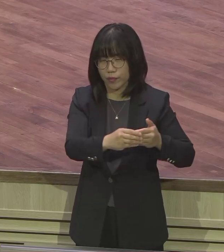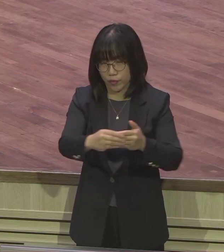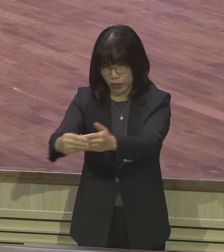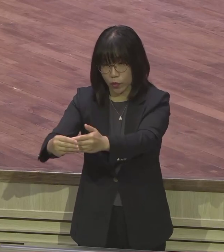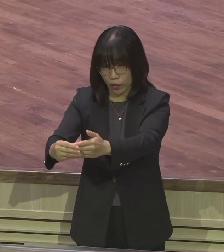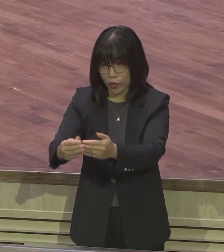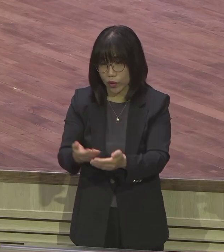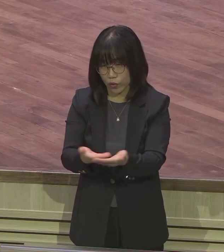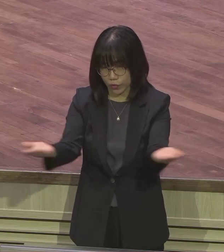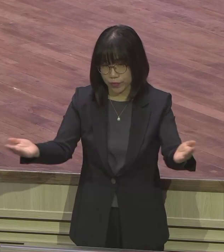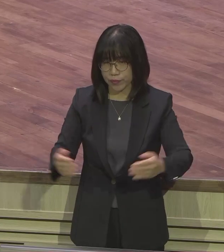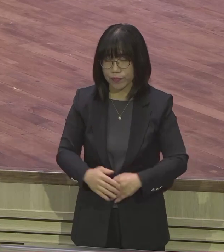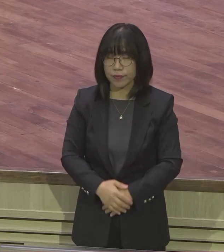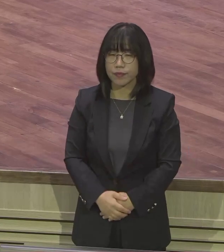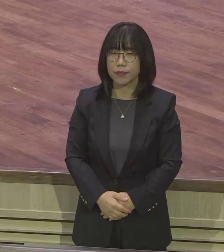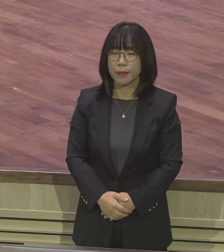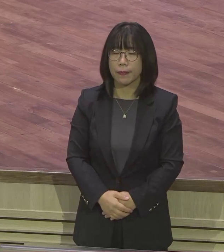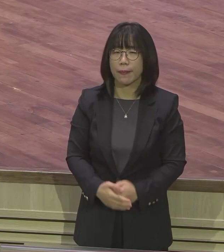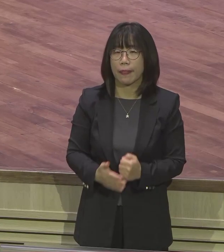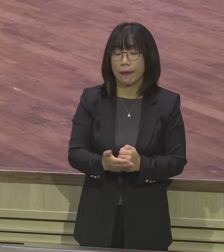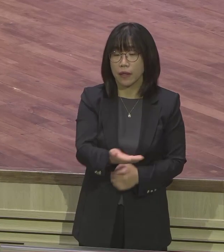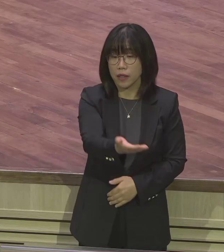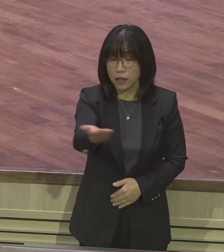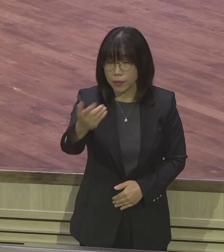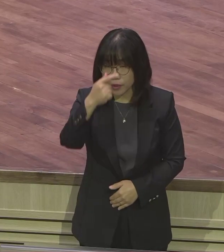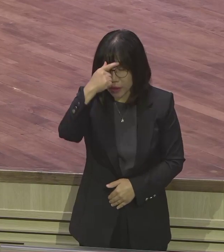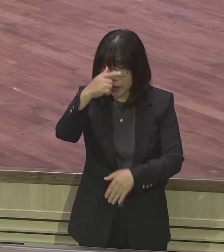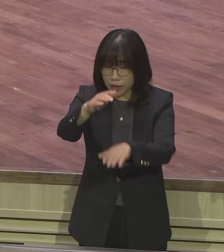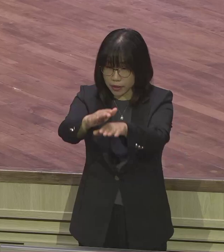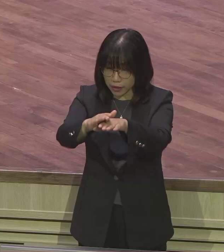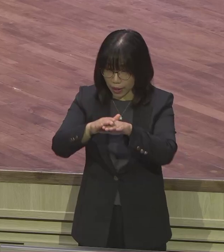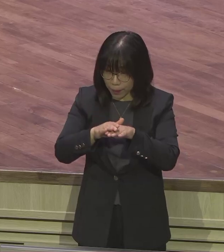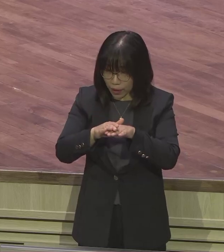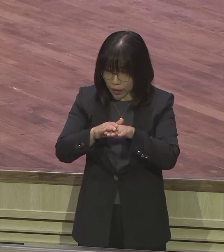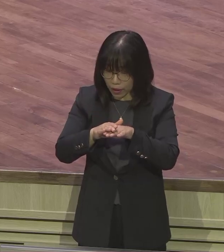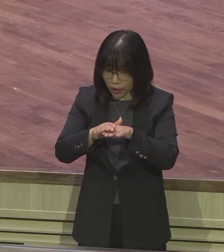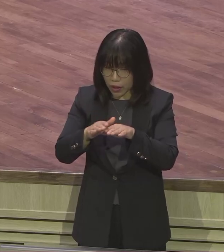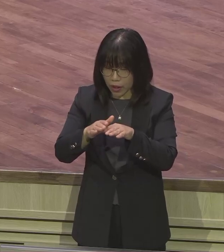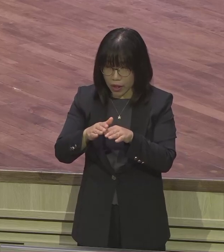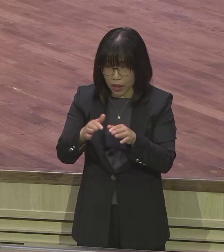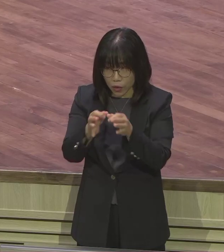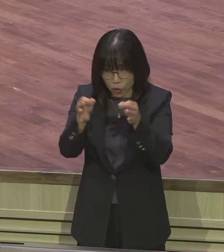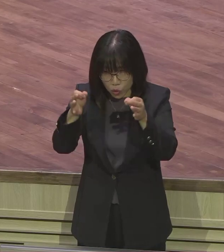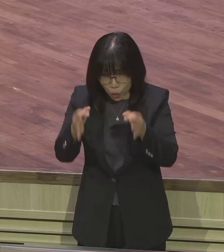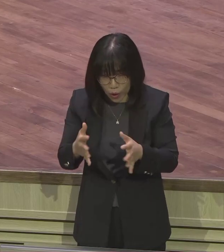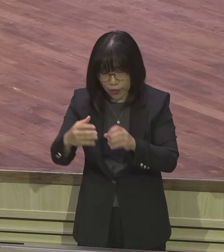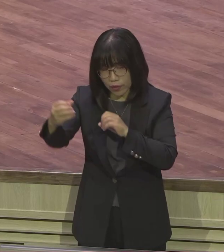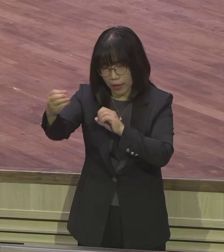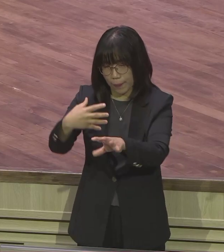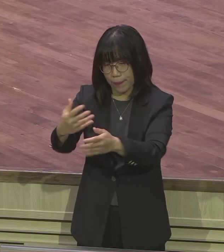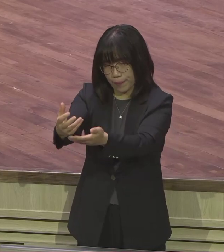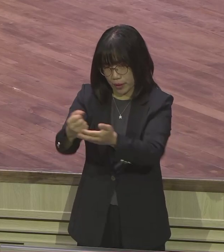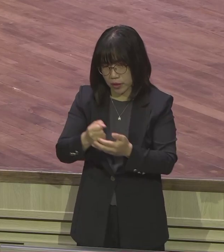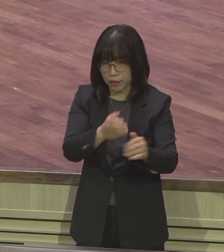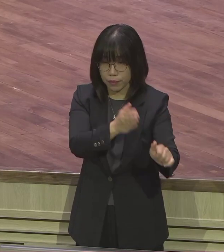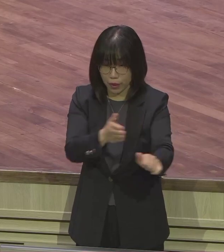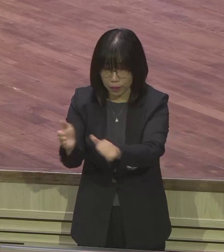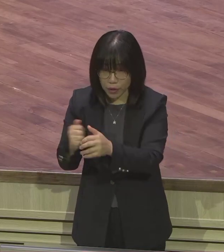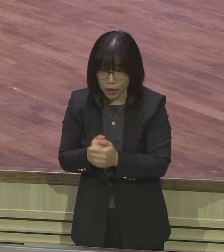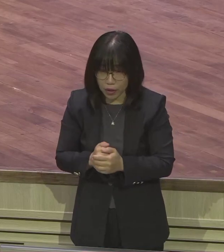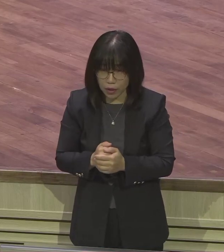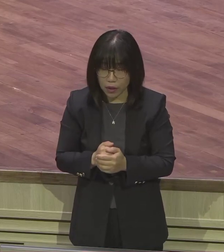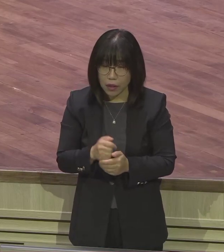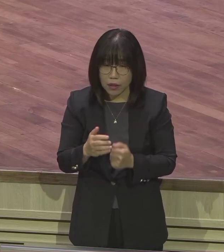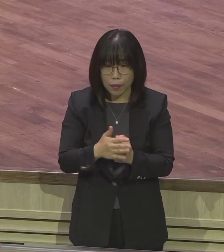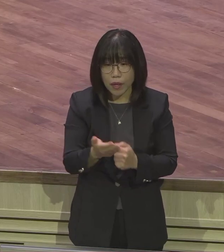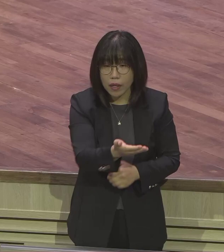그래서 여러분 예배 통해서 여러분이 답을 찾으시 바랍니다. 예배 통해서 하나님께 내 삶을 전적으로